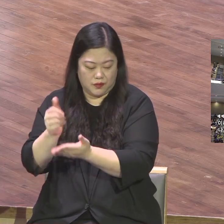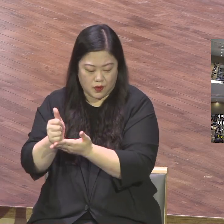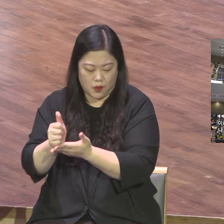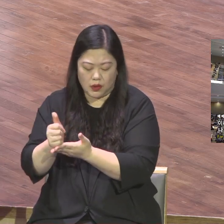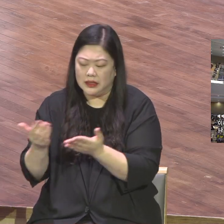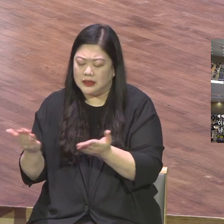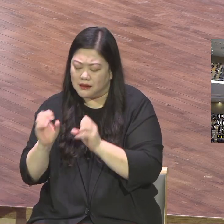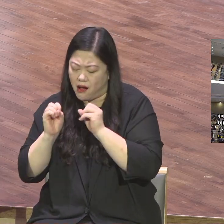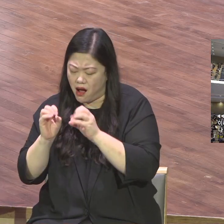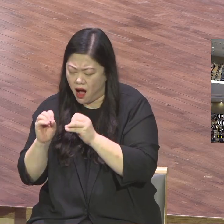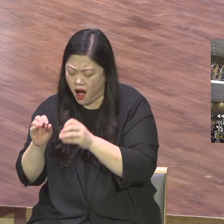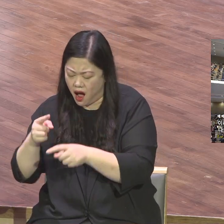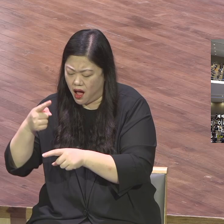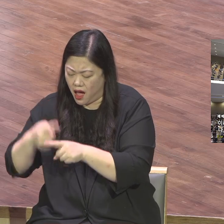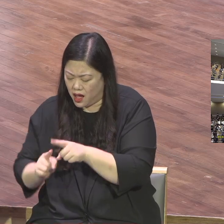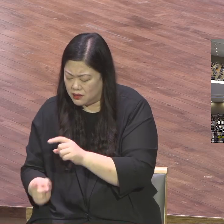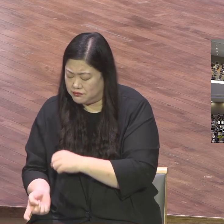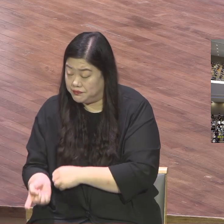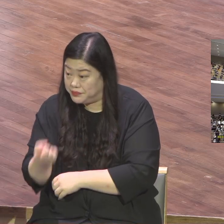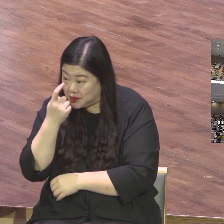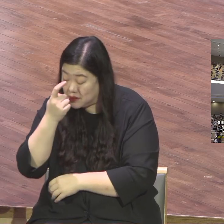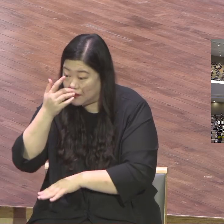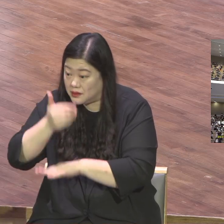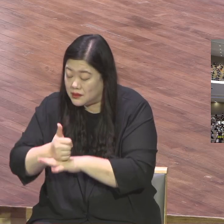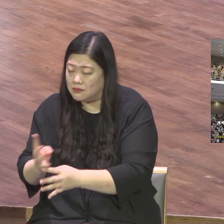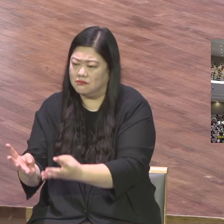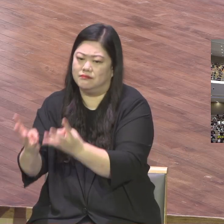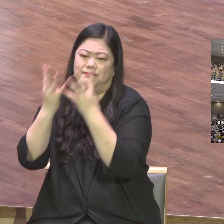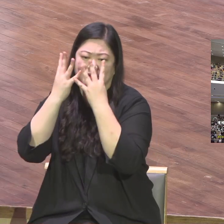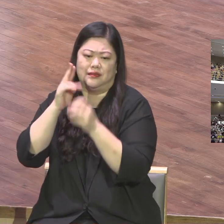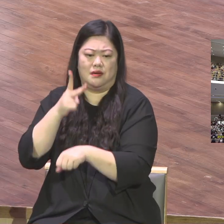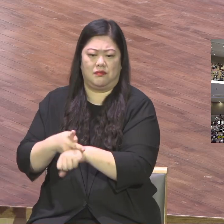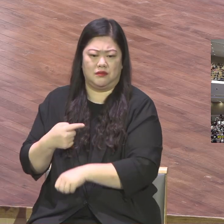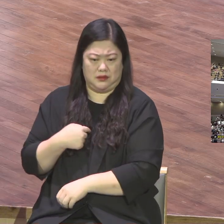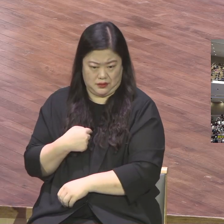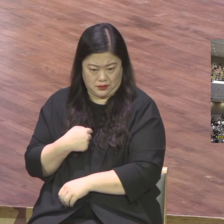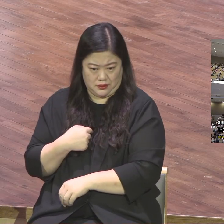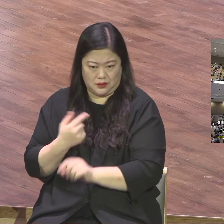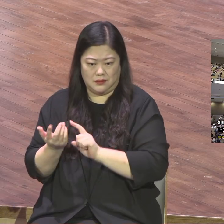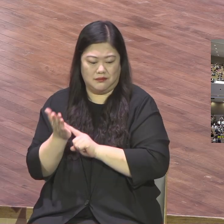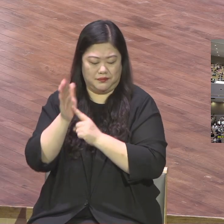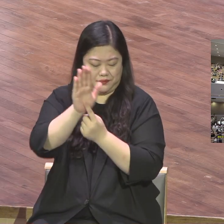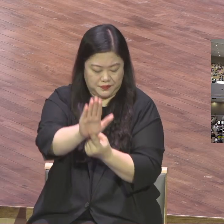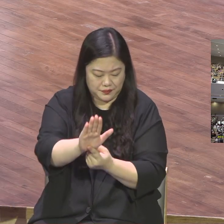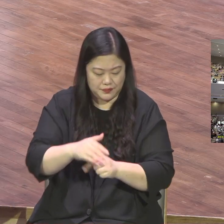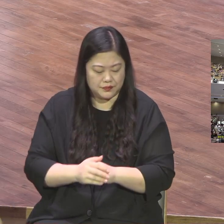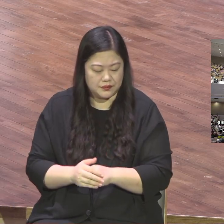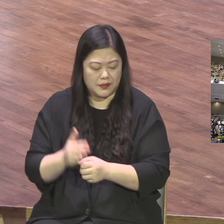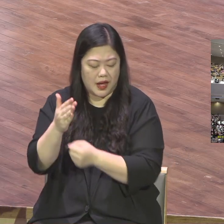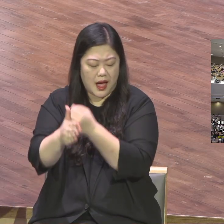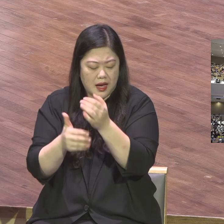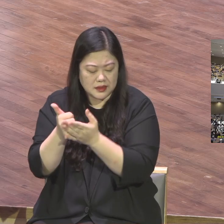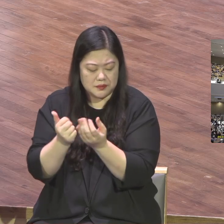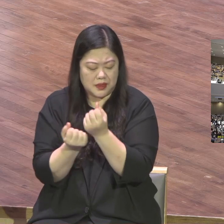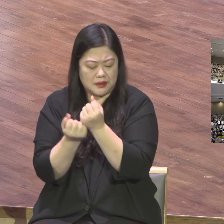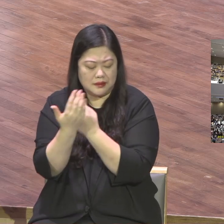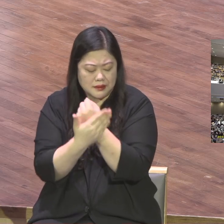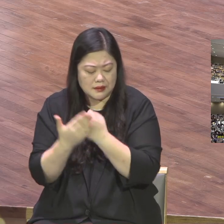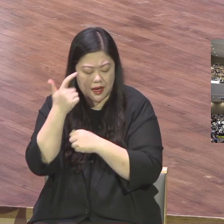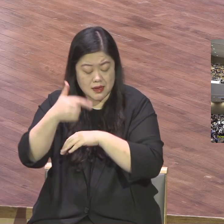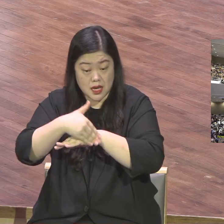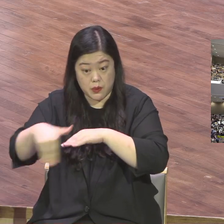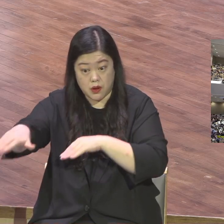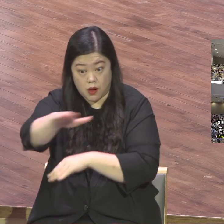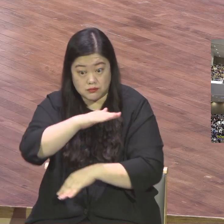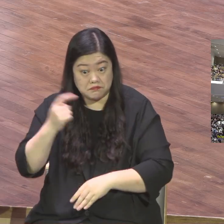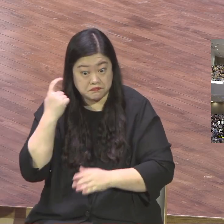위하여 갇힌 자 된 나 바울이 말하거니와 너희를 위하여 내게 주신 하나님의 그 은혜의 경륜을 너희가 들었을